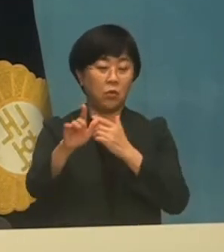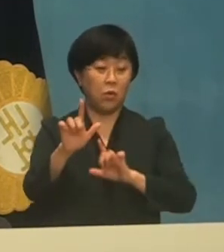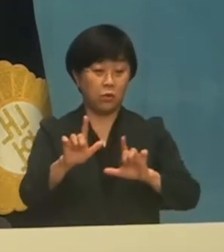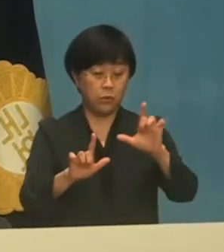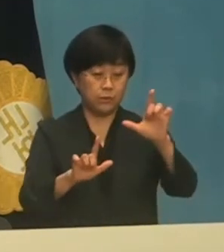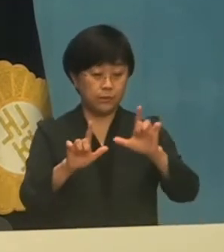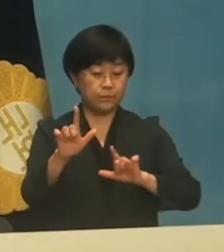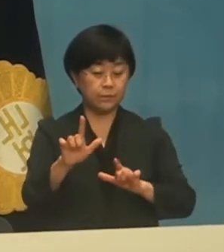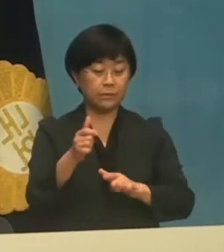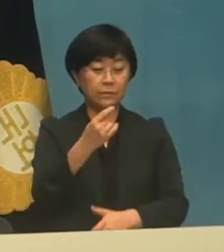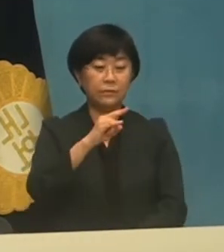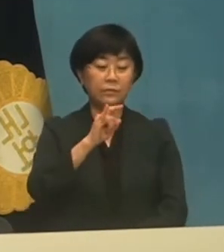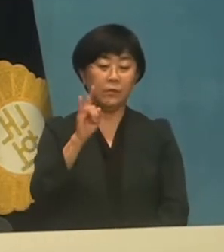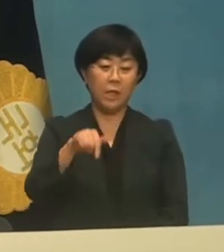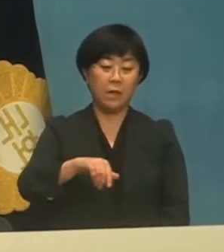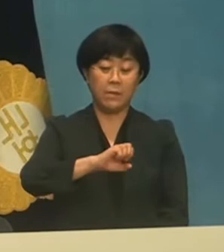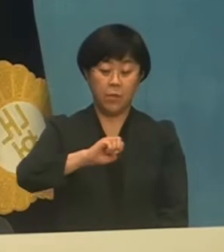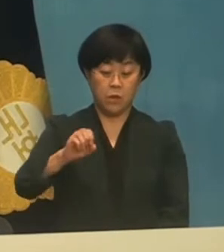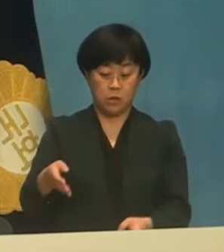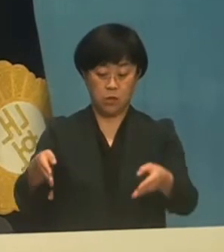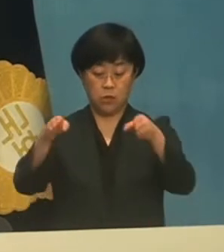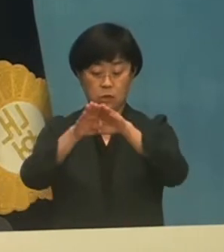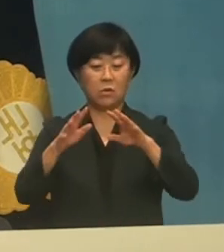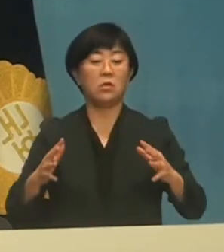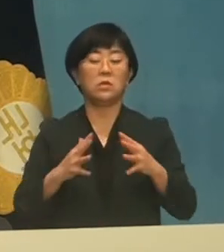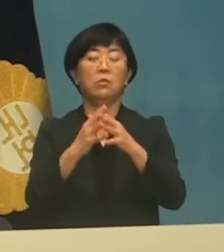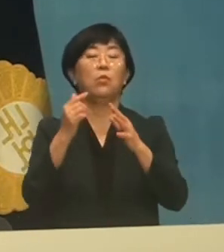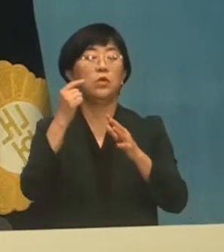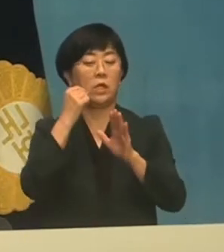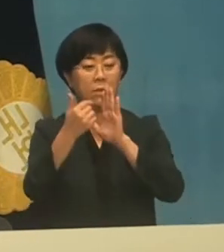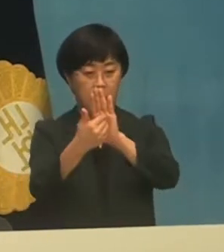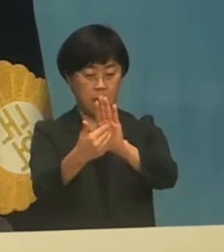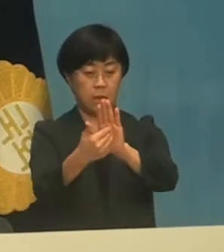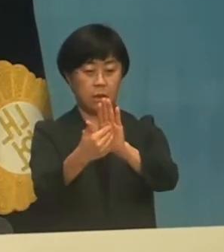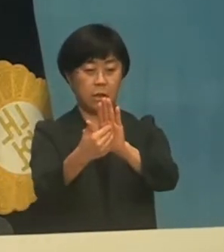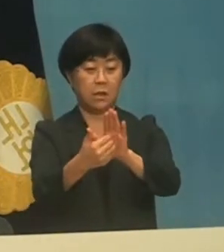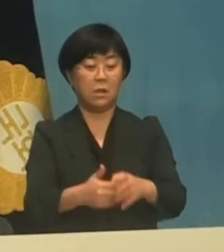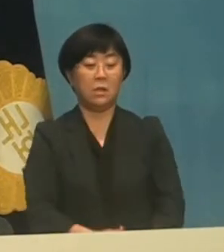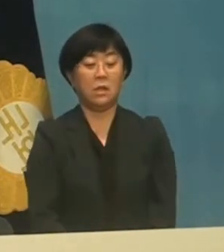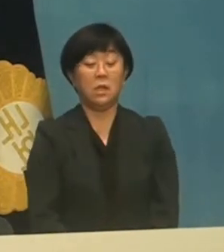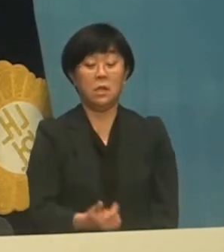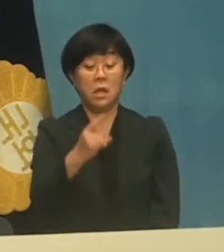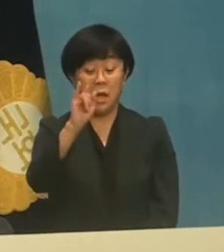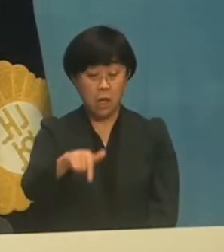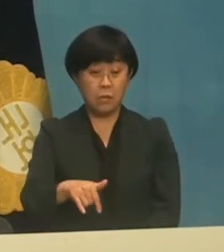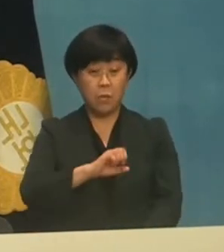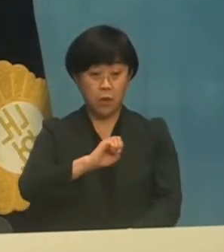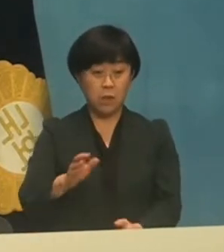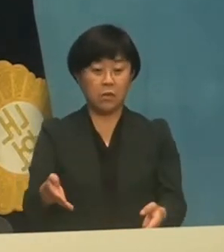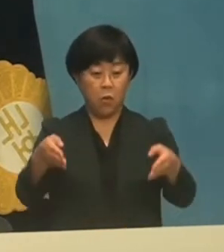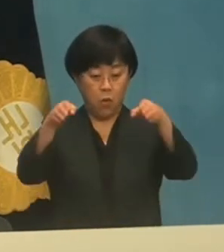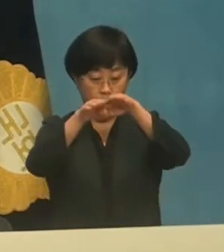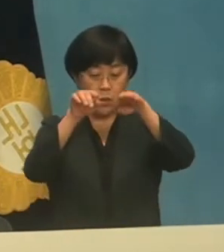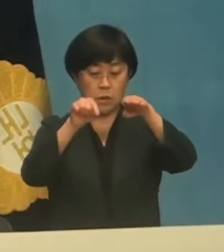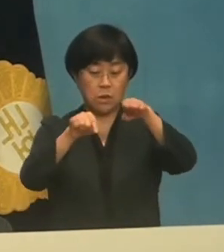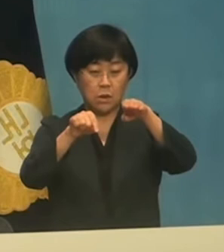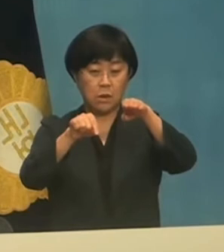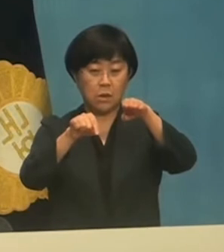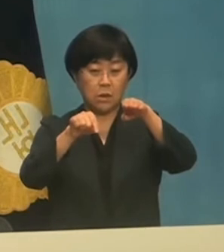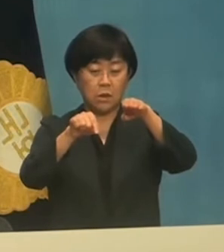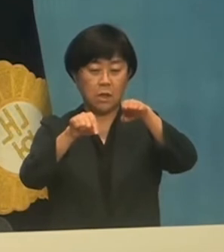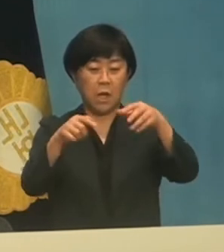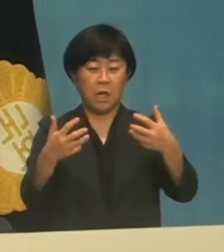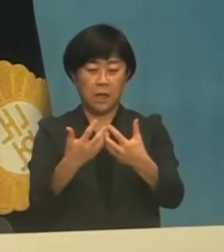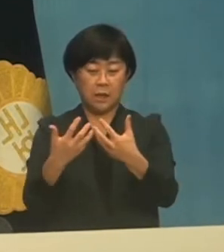형태의 고준위 핵폐기물 저장 시설도 건설하지 못하도록 합시다. 고준위 핵폐기물 저장 수조가